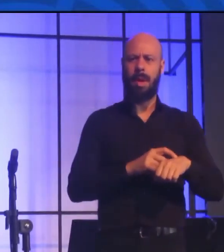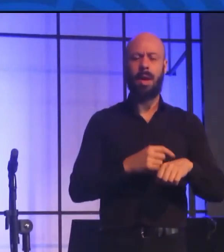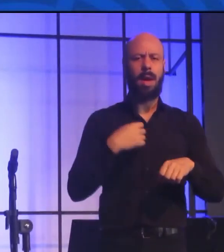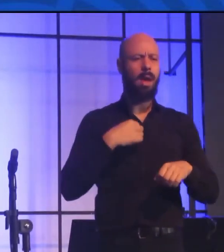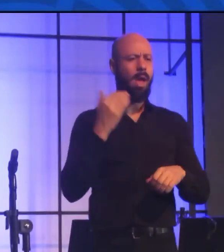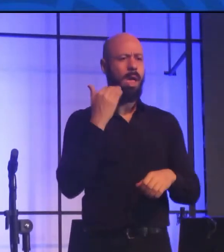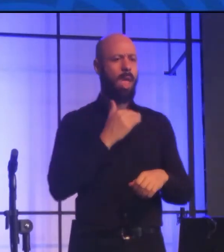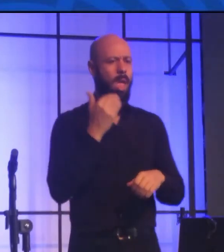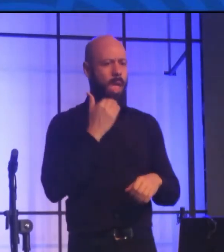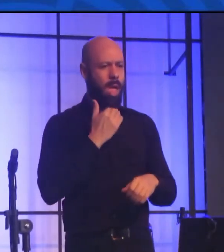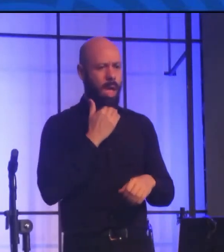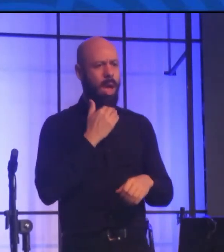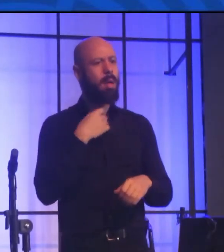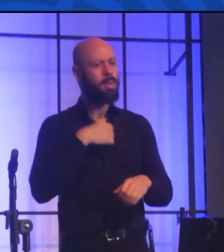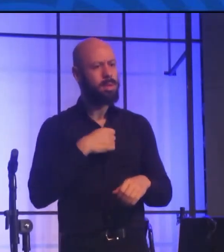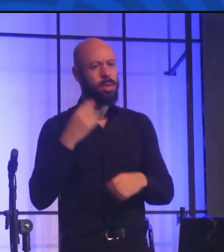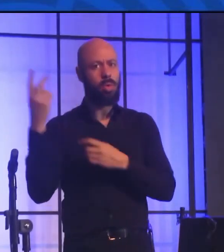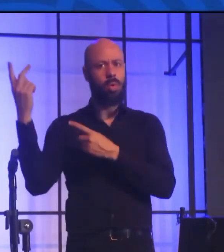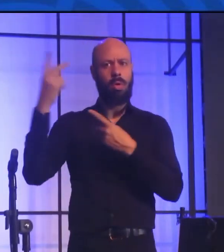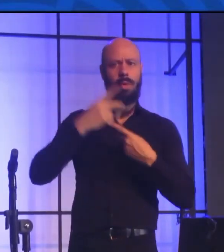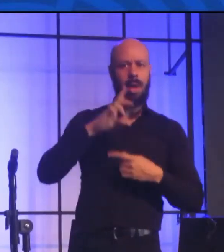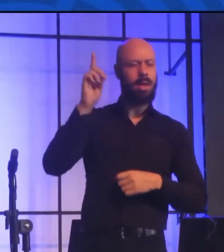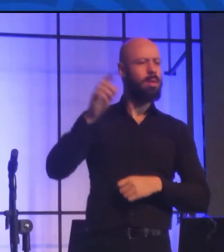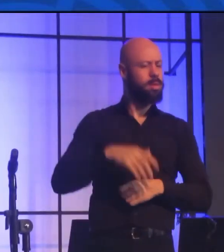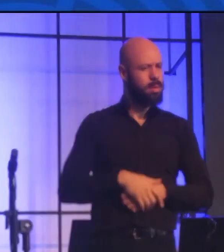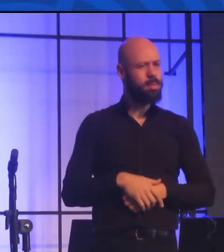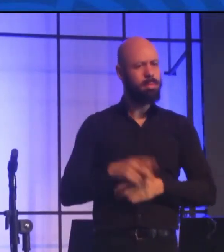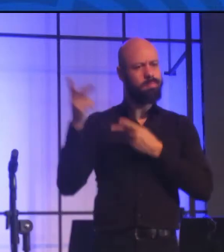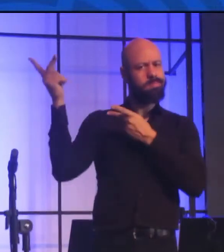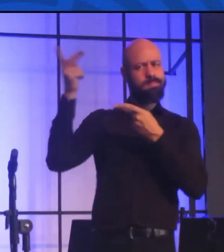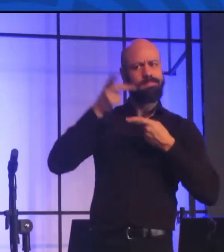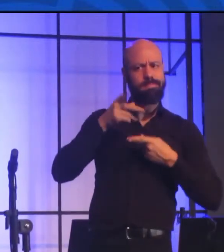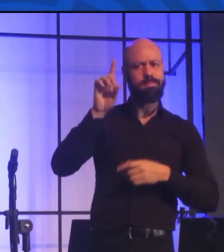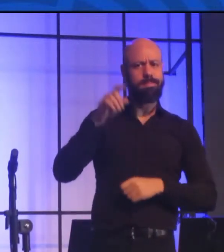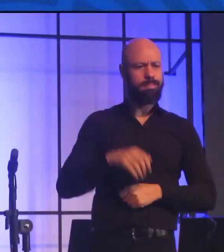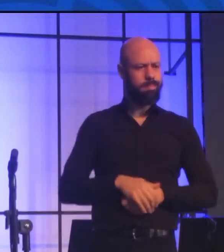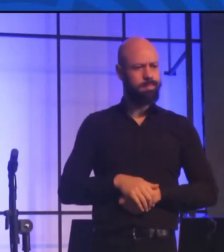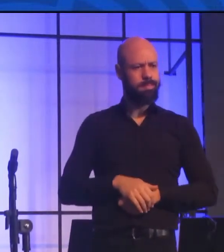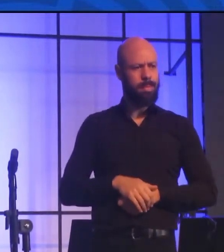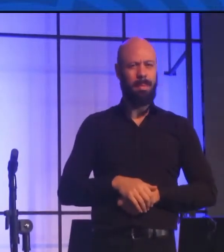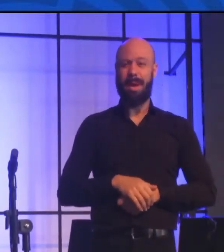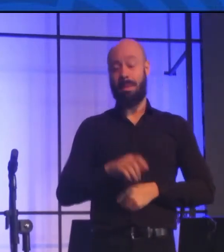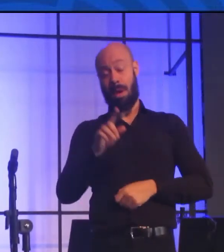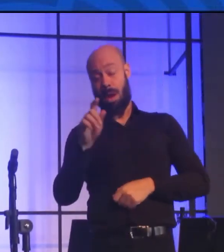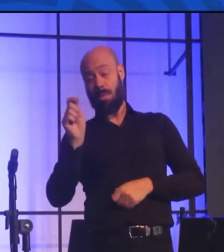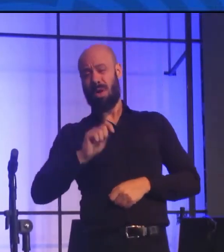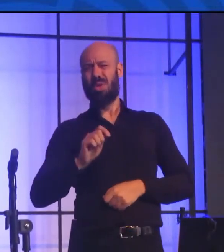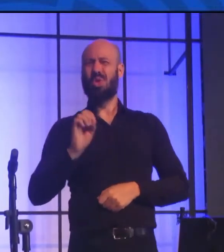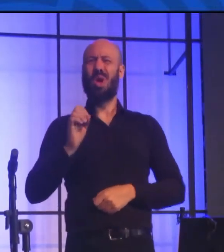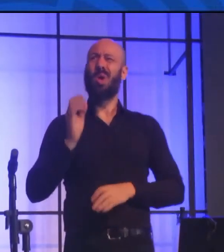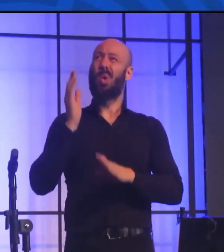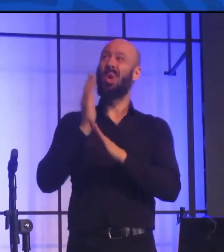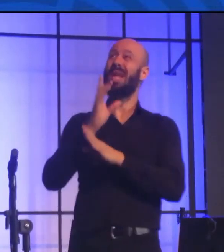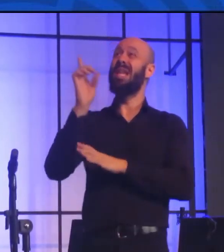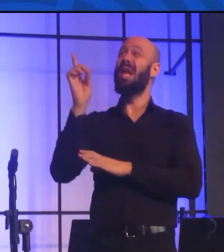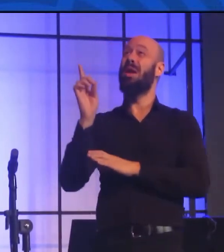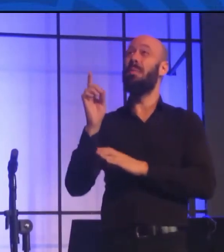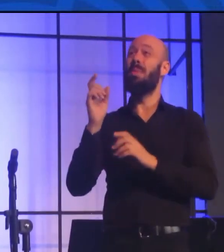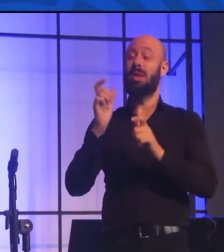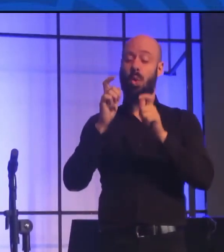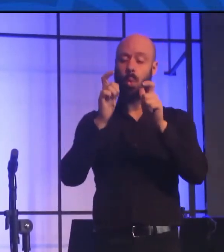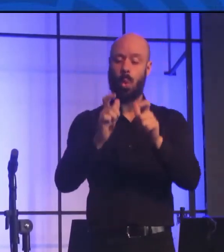perfeitos, resolver todos os seus problemas, todas as suas mazelas. Muitos pensam que só podem se encontrar num lugar santo, num